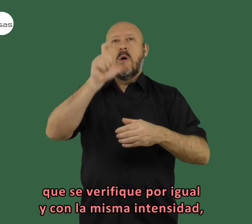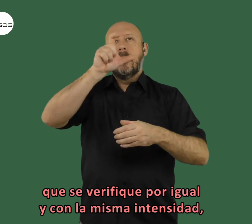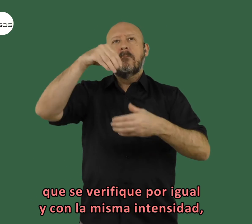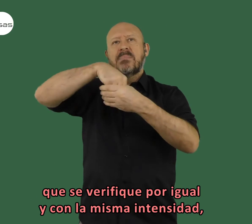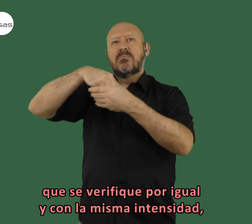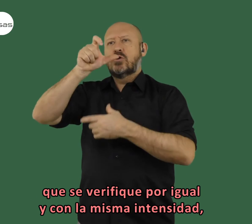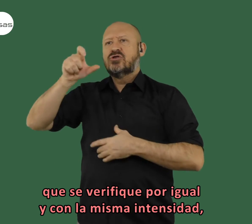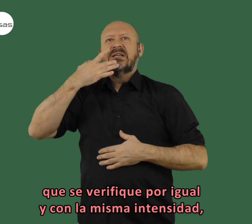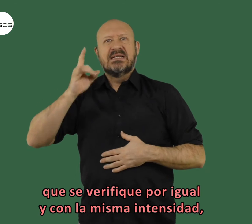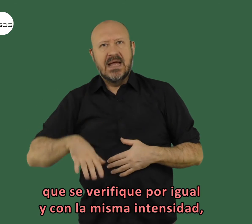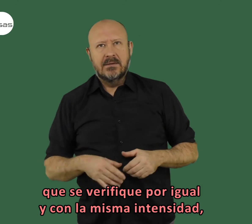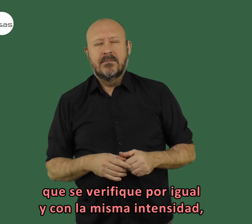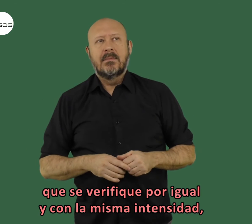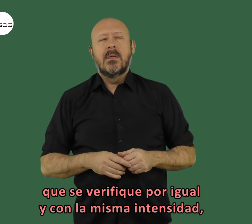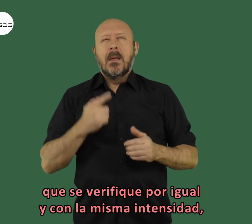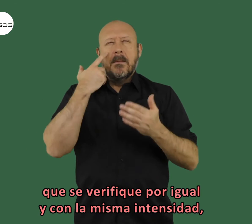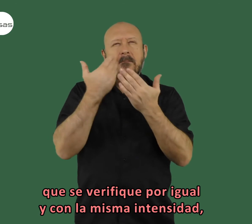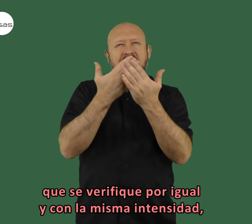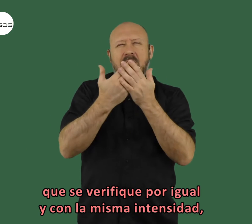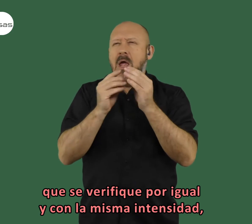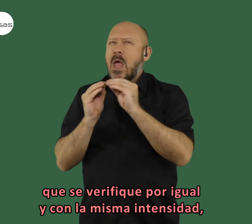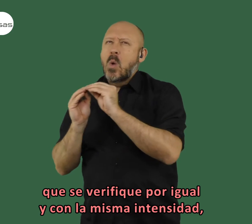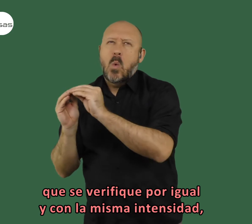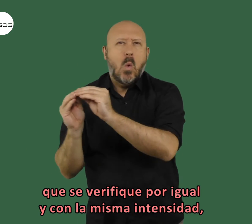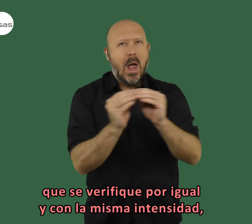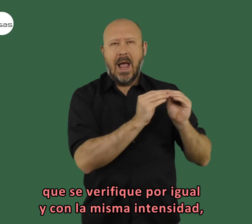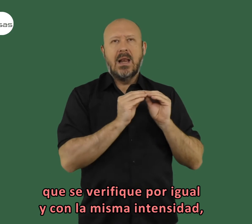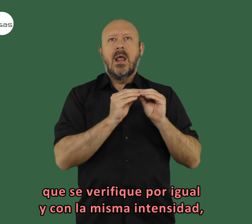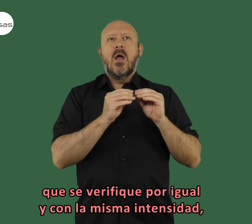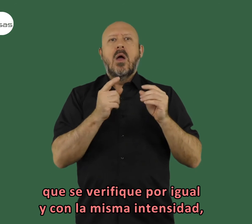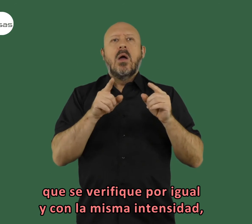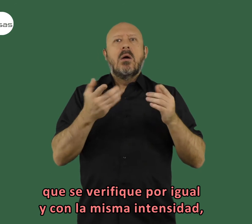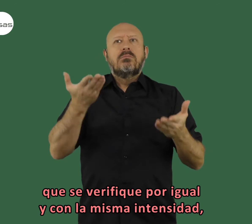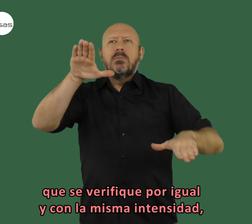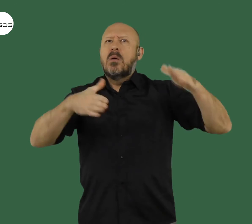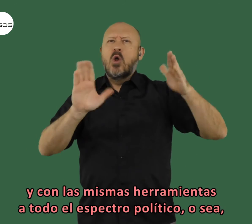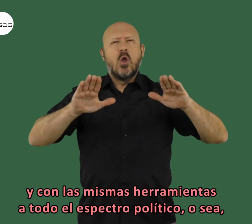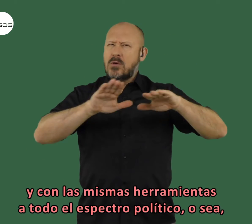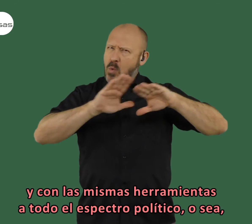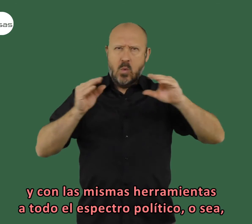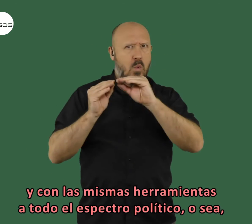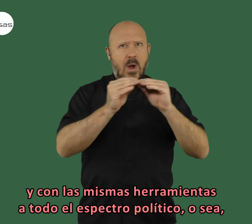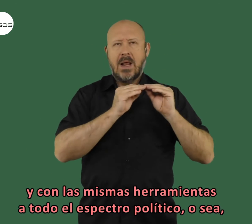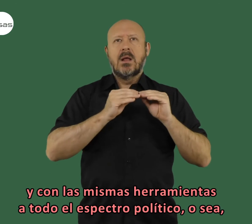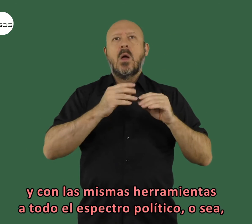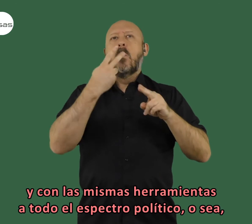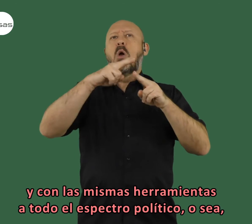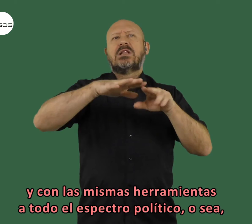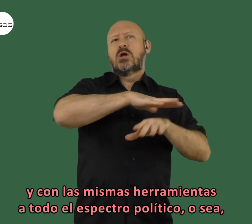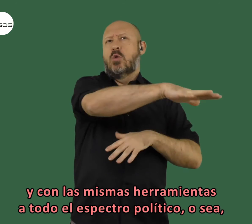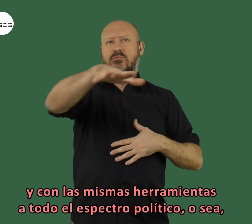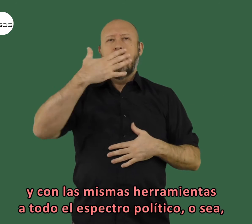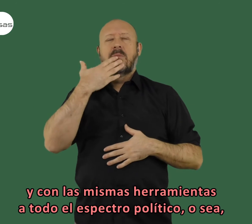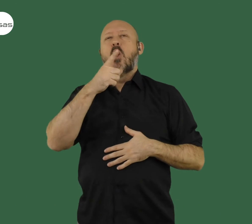staff. Que se verifique por igual y con la misma intensidad y con las mismas herramientas a todo el